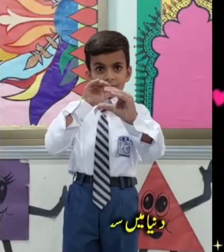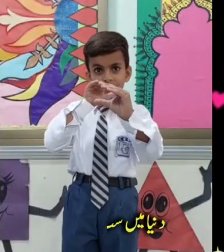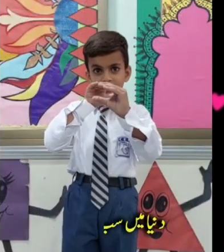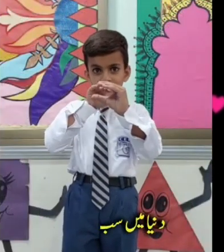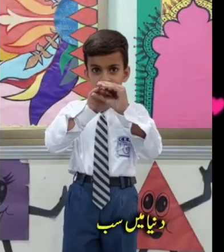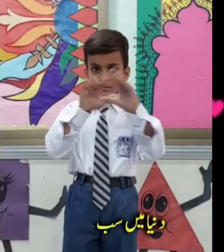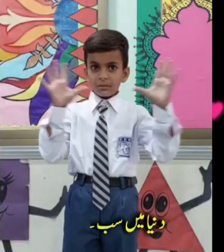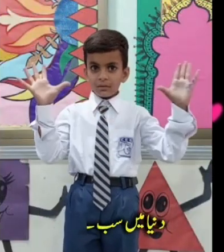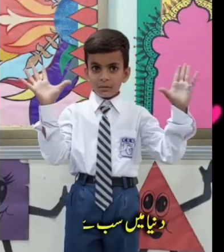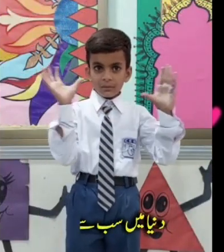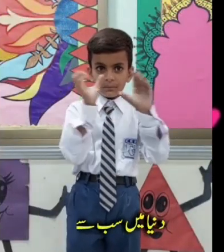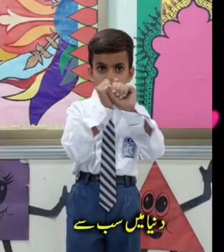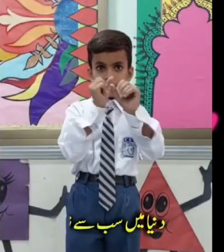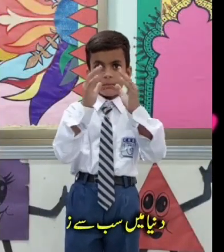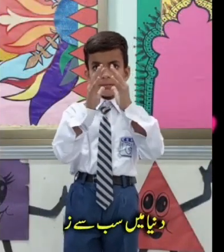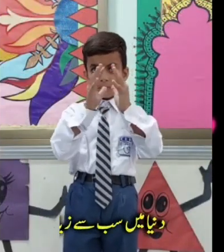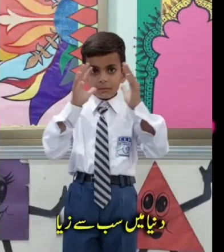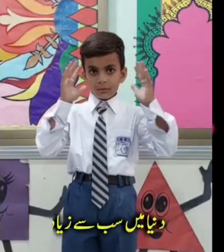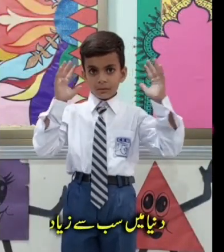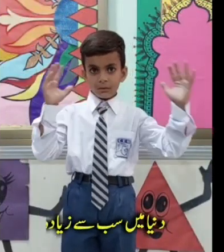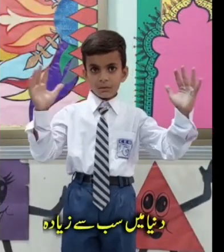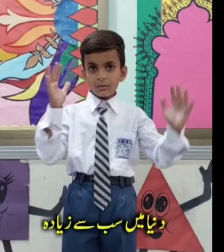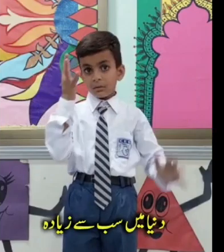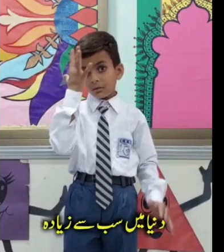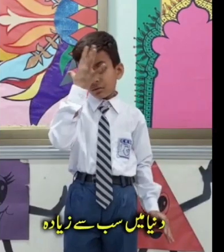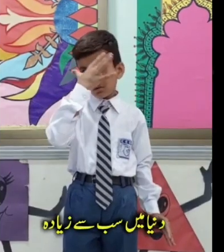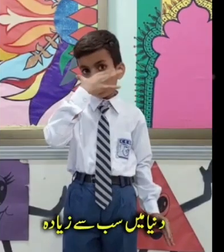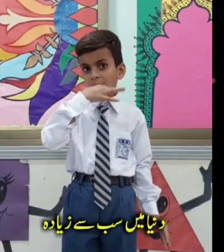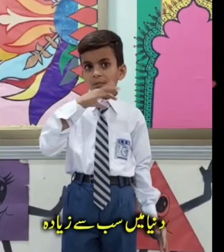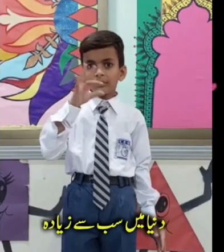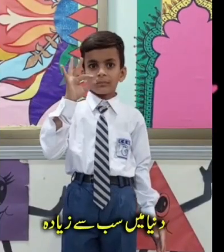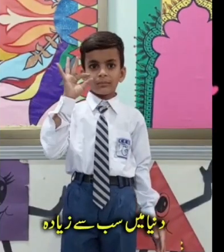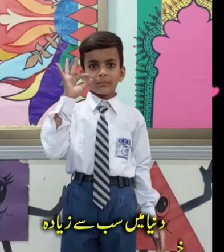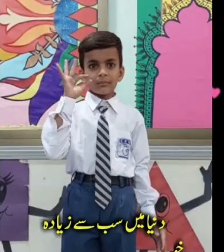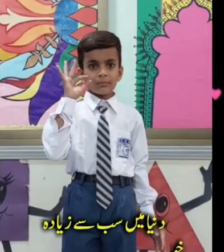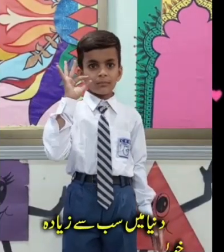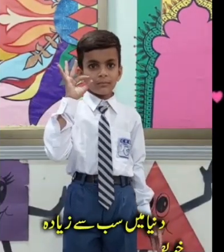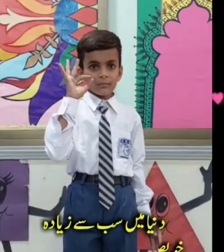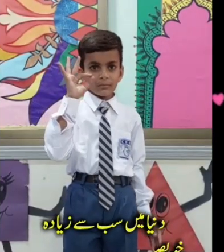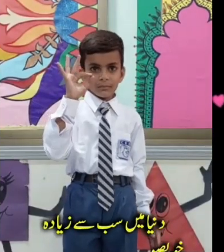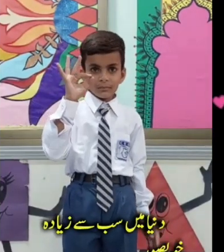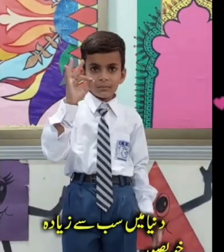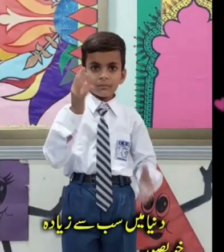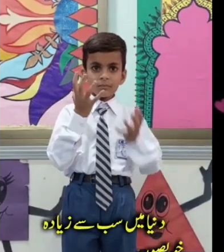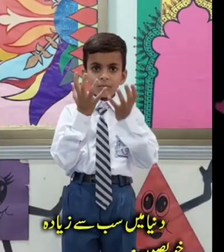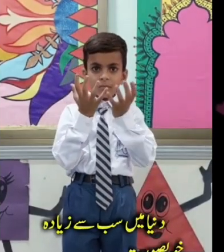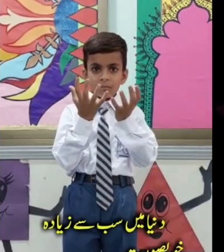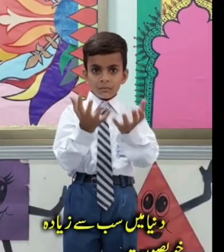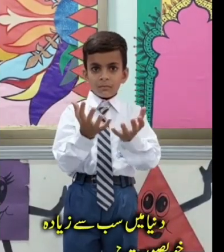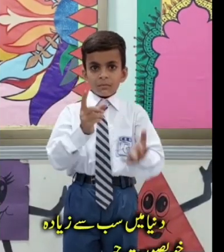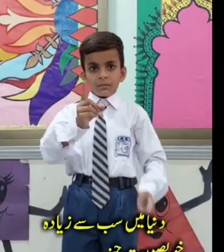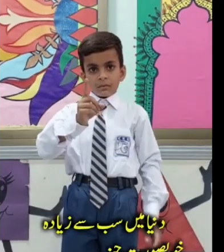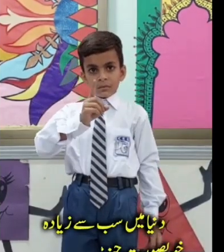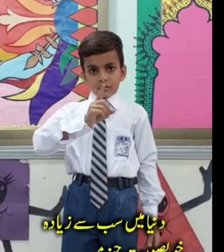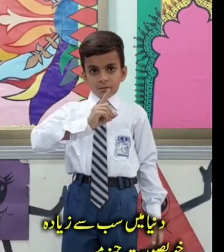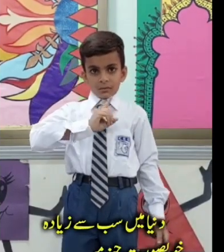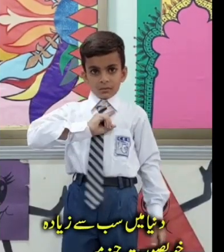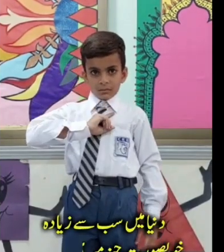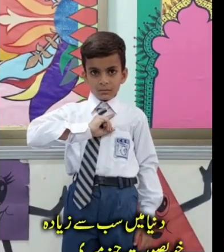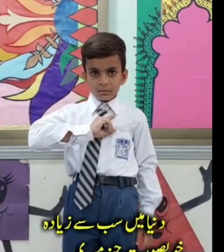दुनिया में सबसे ज्यादा खूबसूरत चीज मेरी